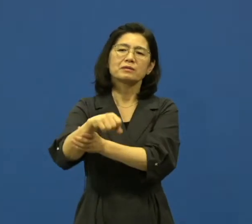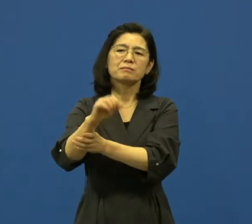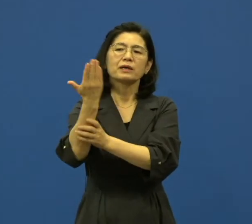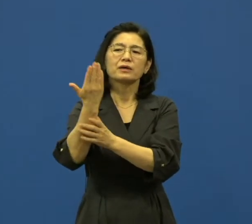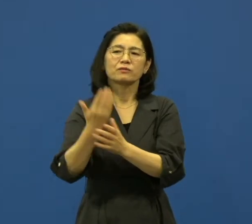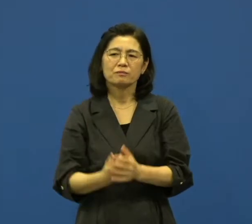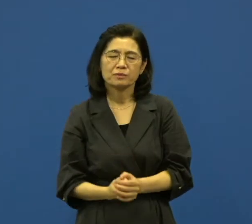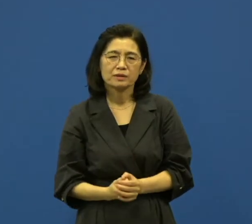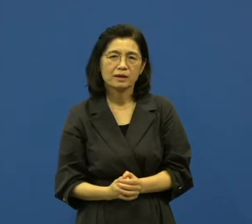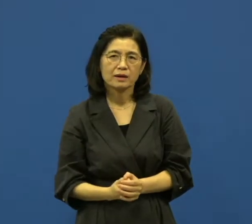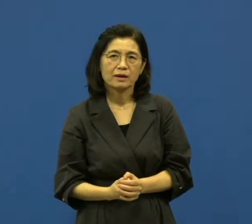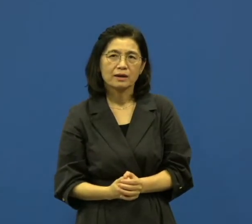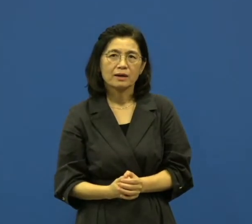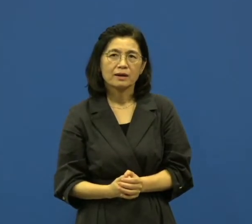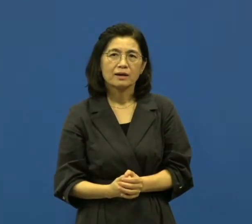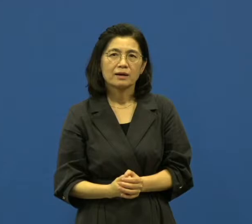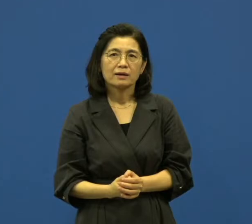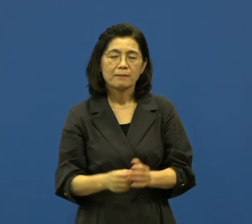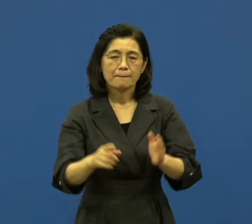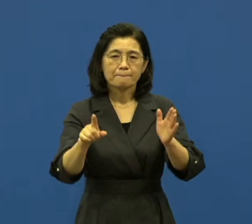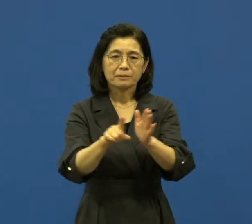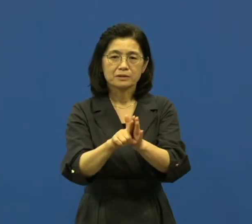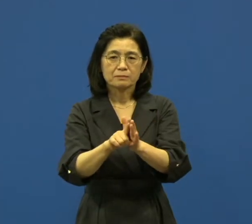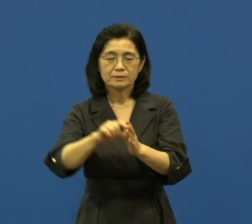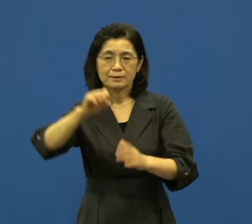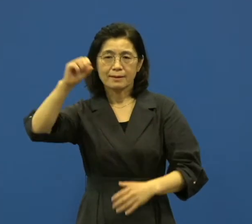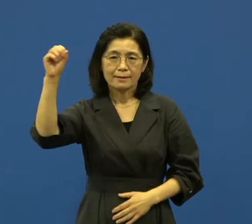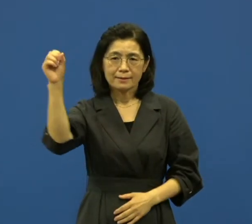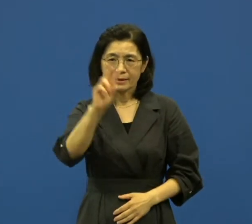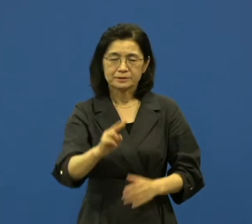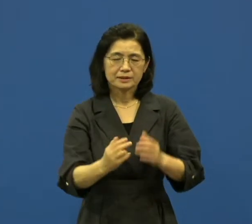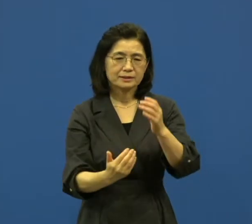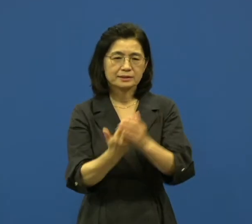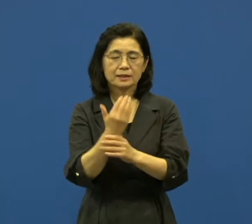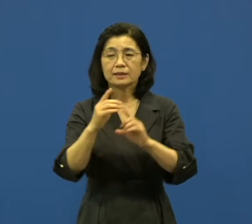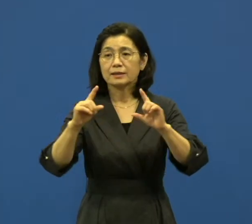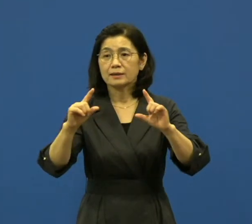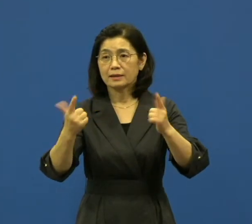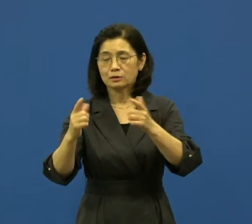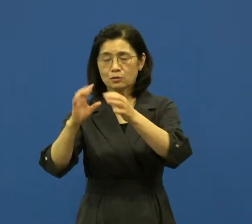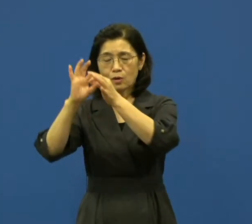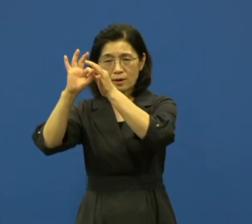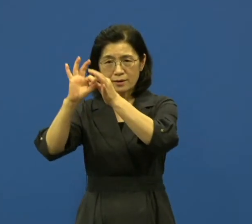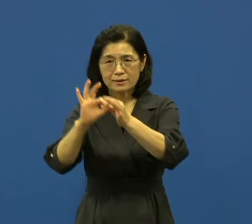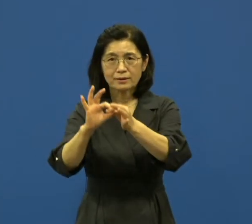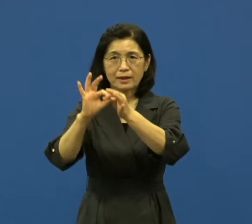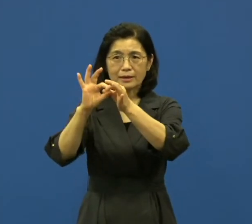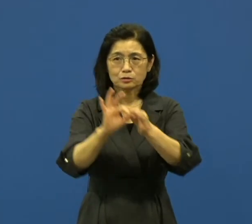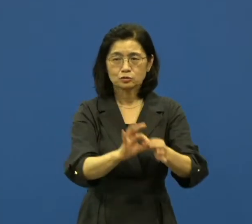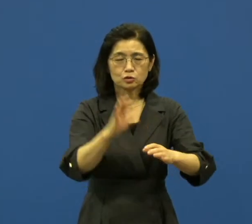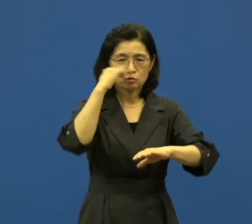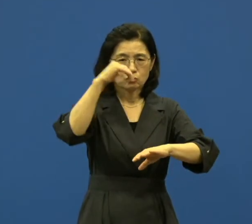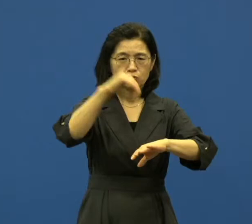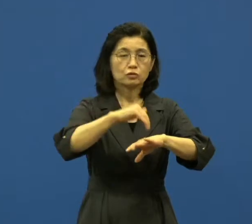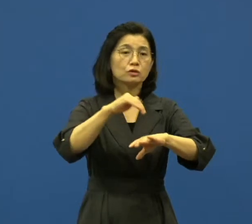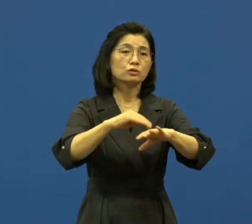것입니다. 이것은 하루아침에 이루어지는 과정은 아니지만 지속적인 과정을